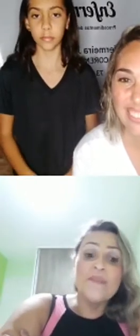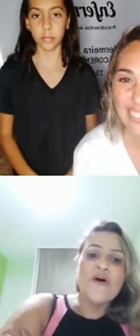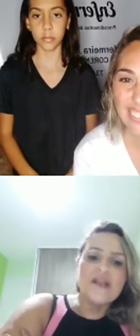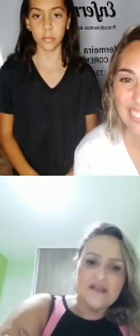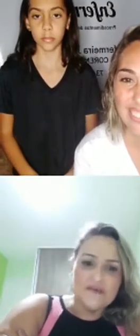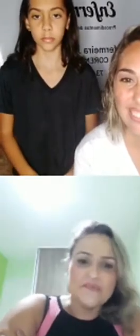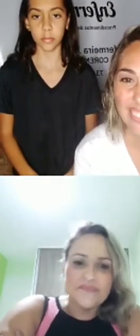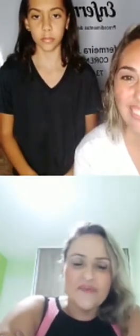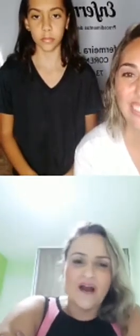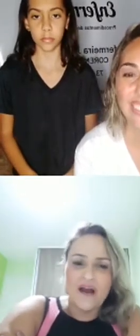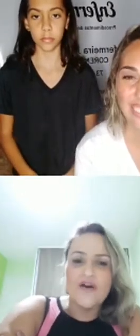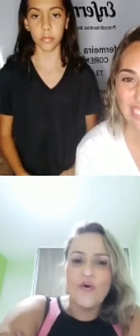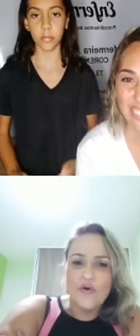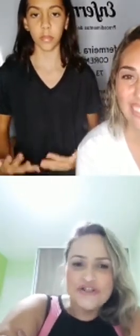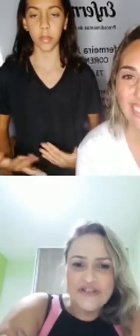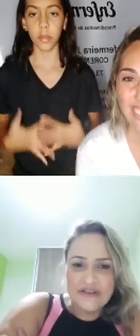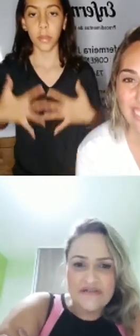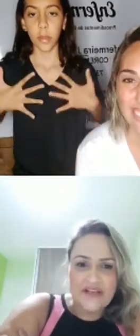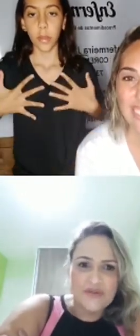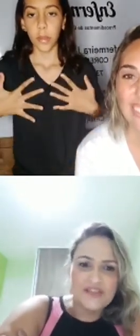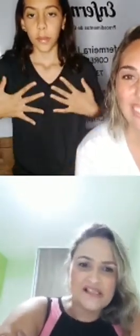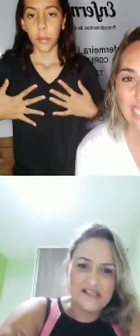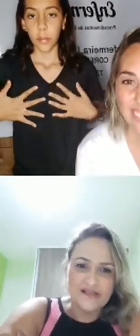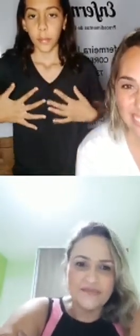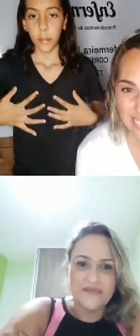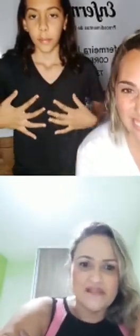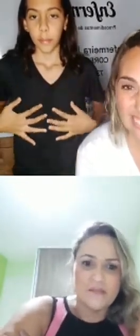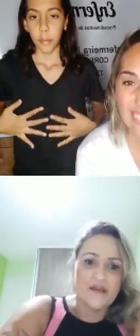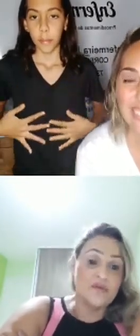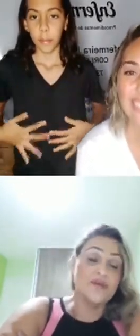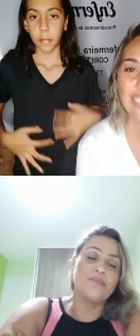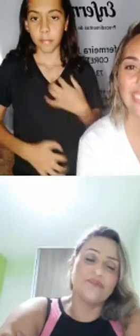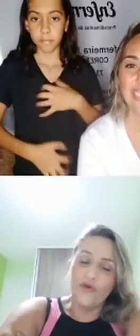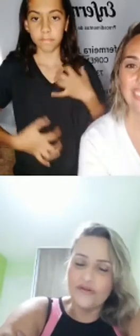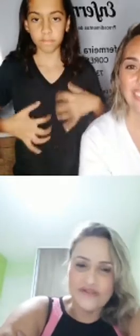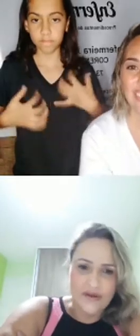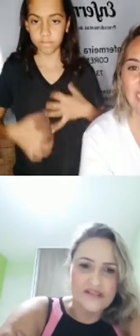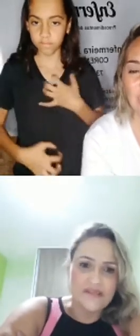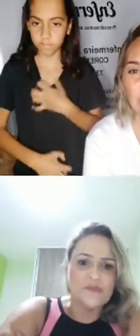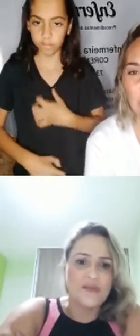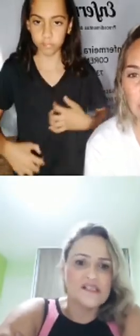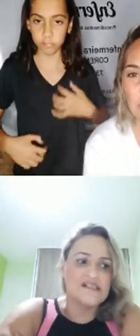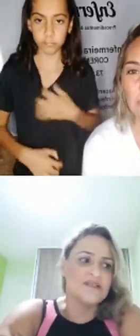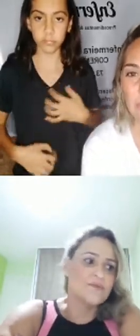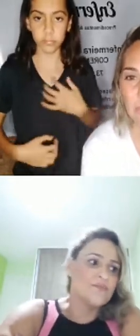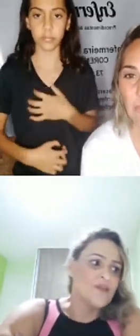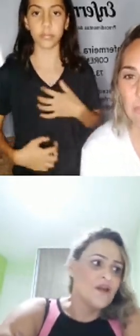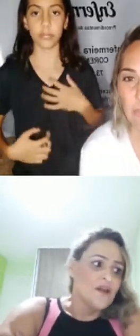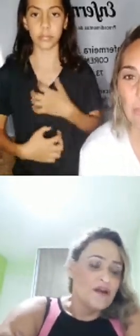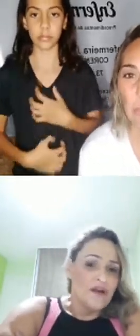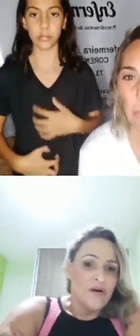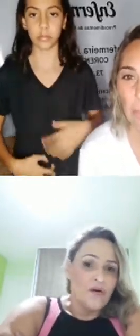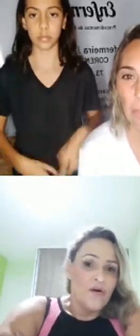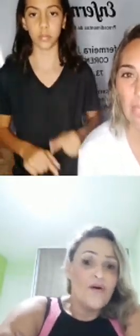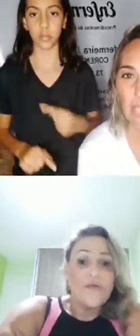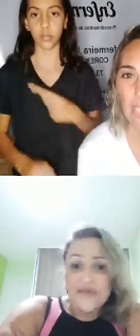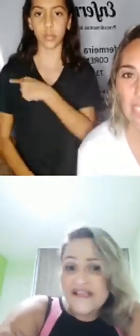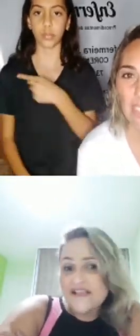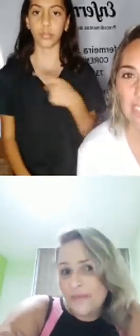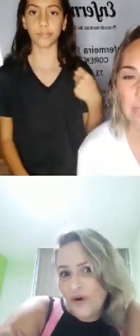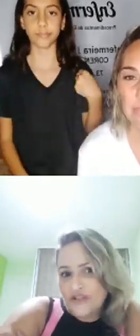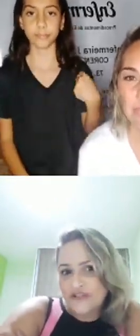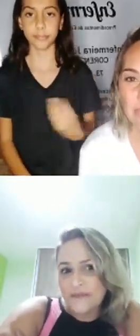diminuir um pouquinho a angústia que vem acontecendo nesse período que todos nós estamos passando, com